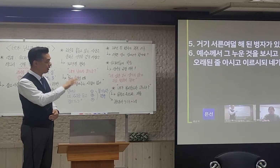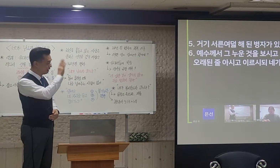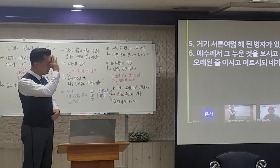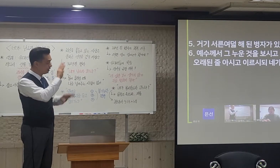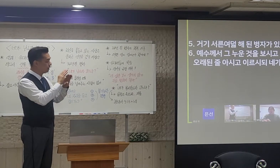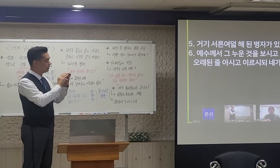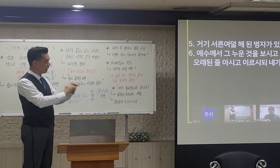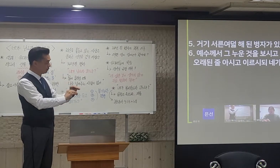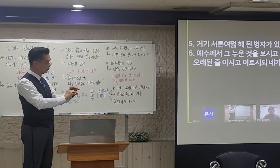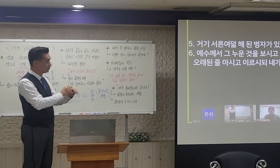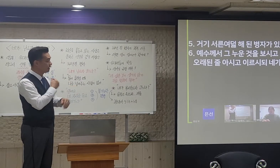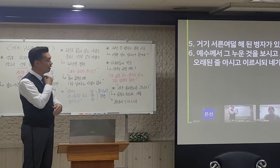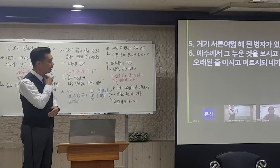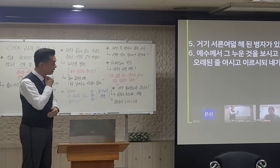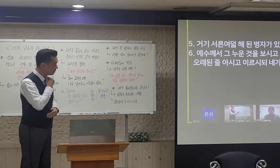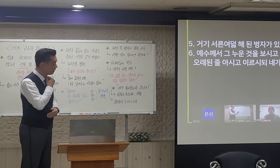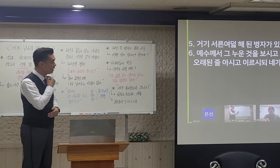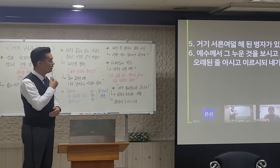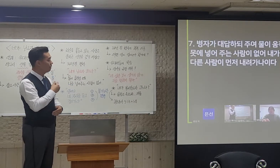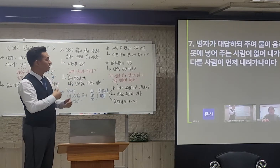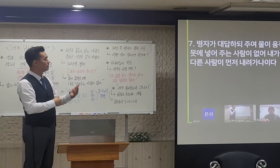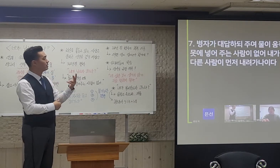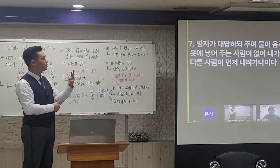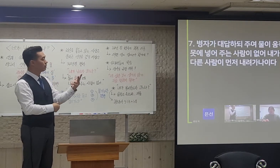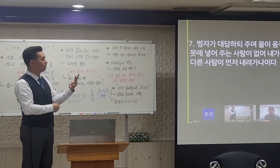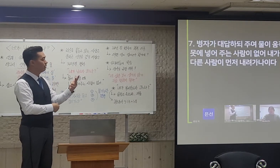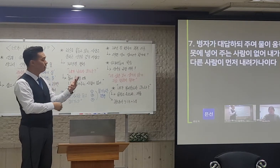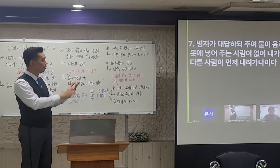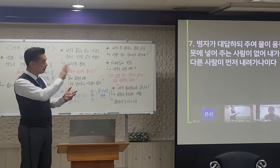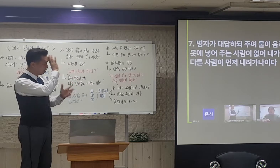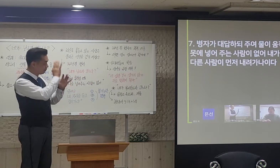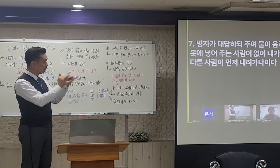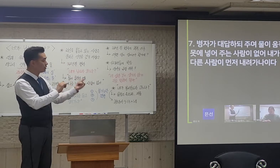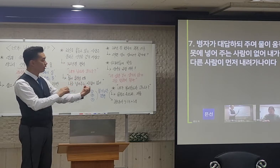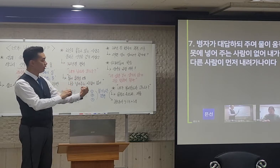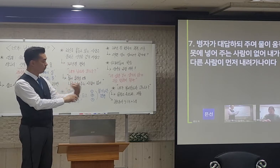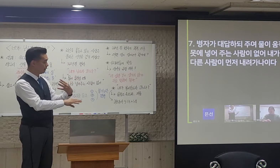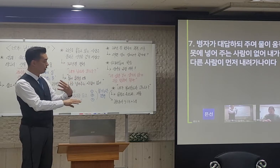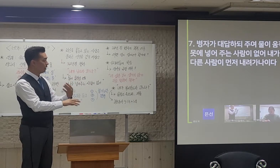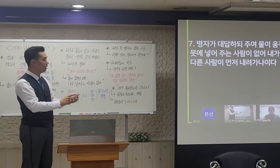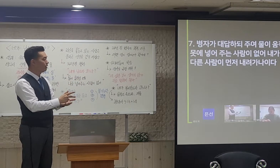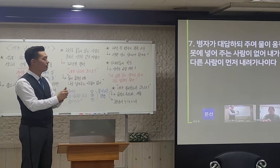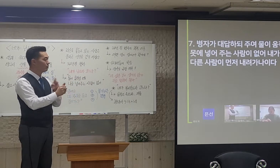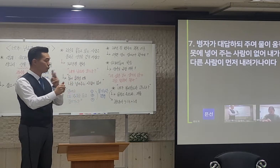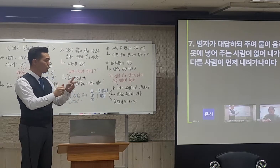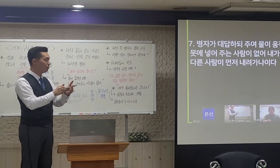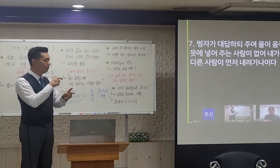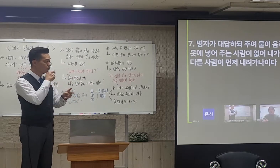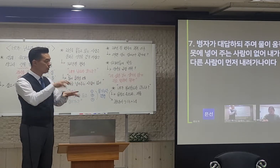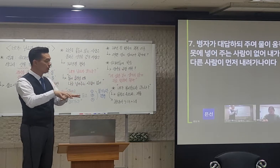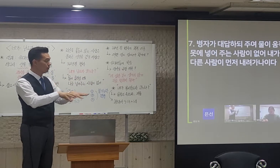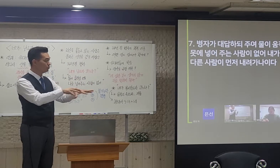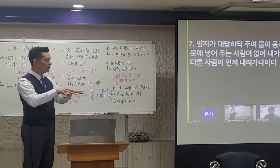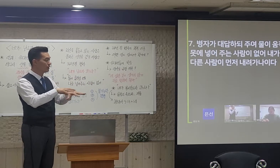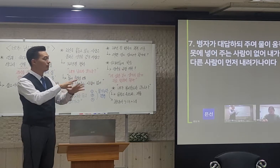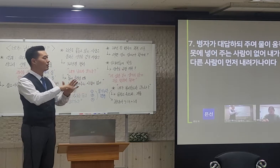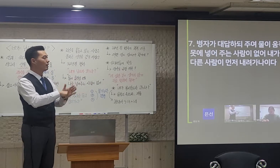내가 낫고자 하느냐. 7절 병자가 대답하되 주여 물이 움직일